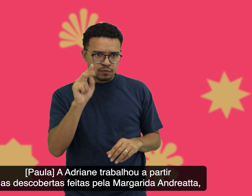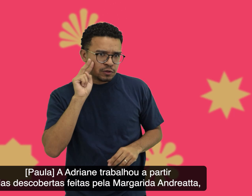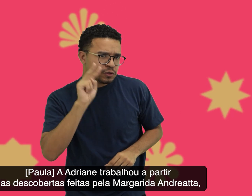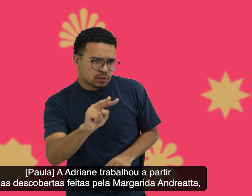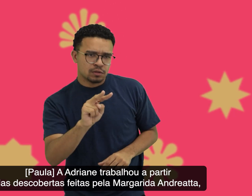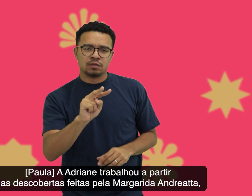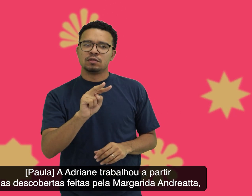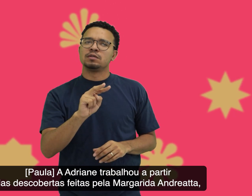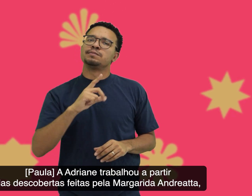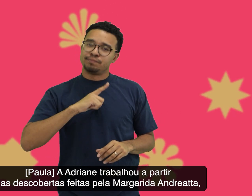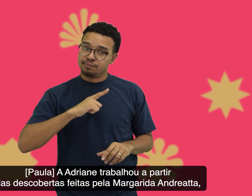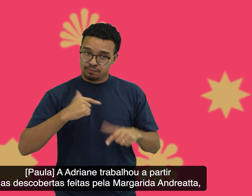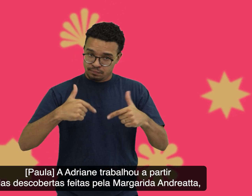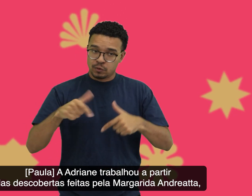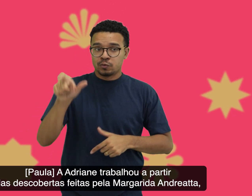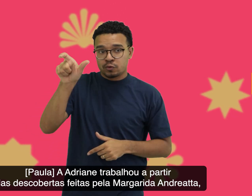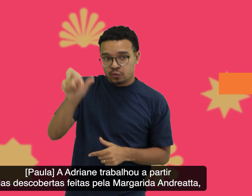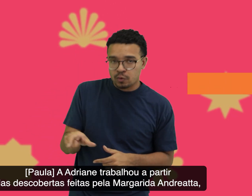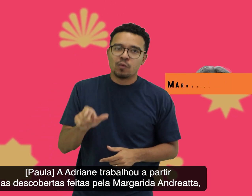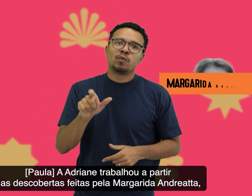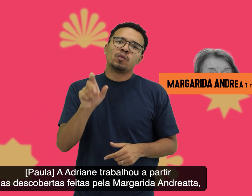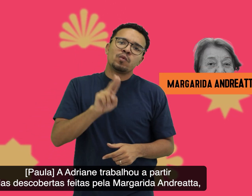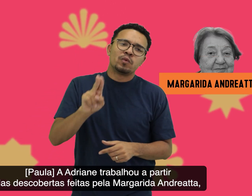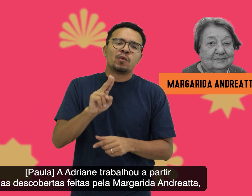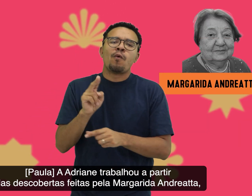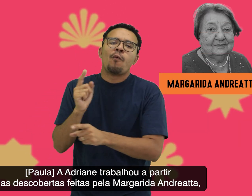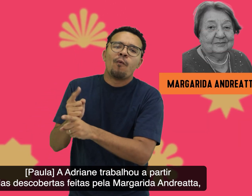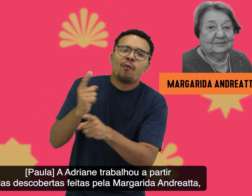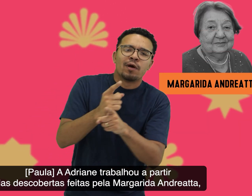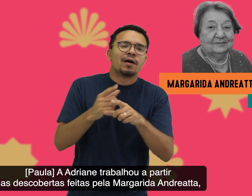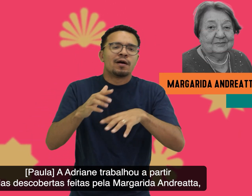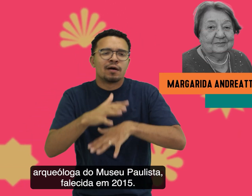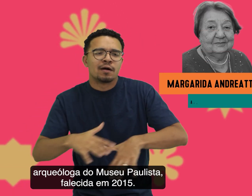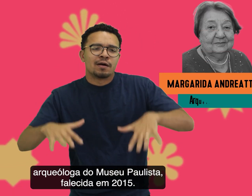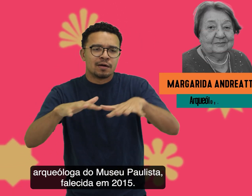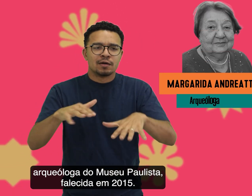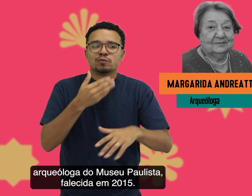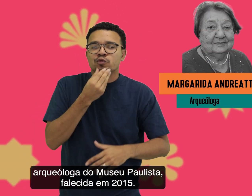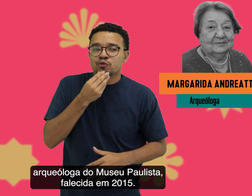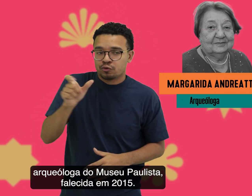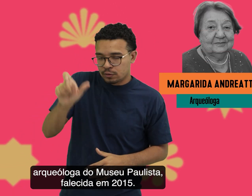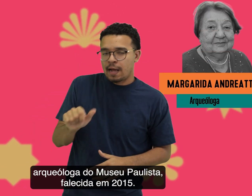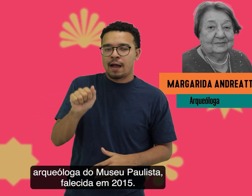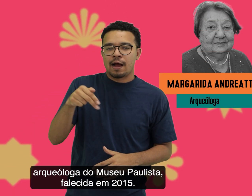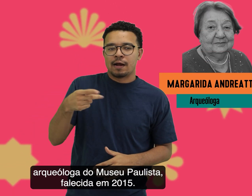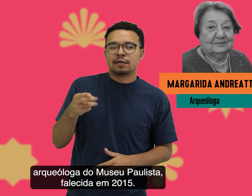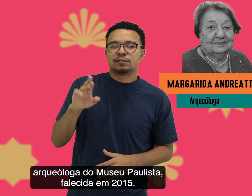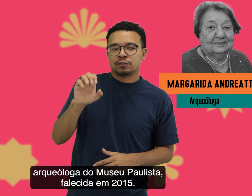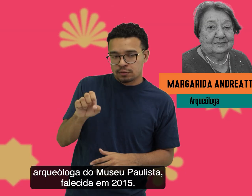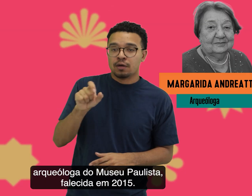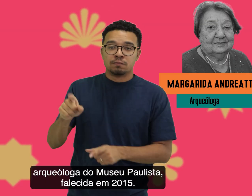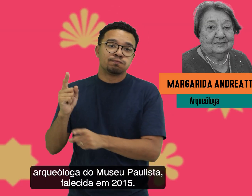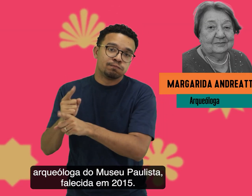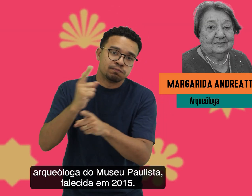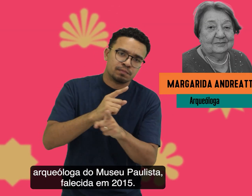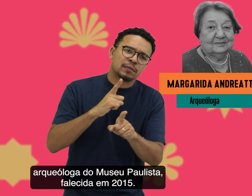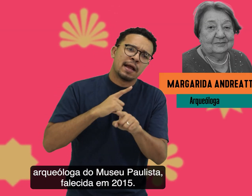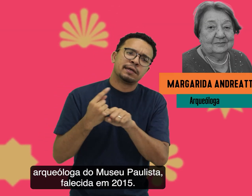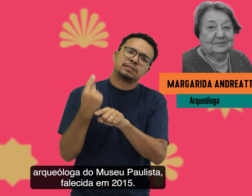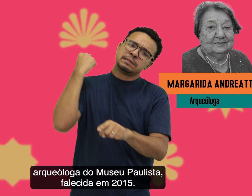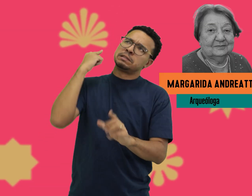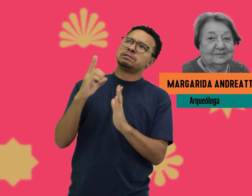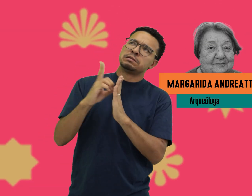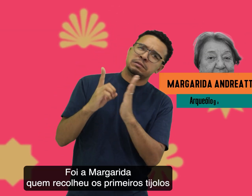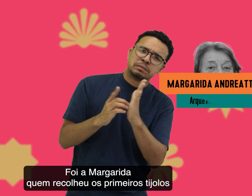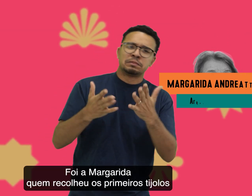A Adriane trabalhou a partir das descobertas feitas pela Margarida Andreatta, arqueóloga do Museu Paulista,